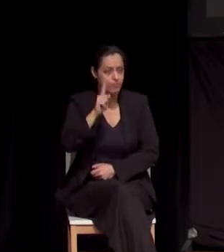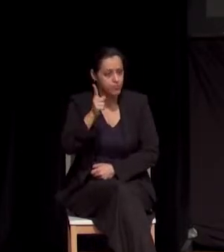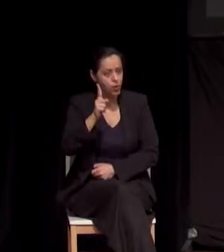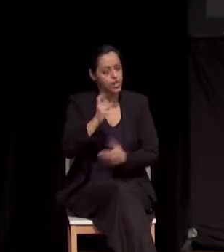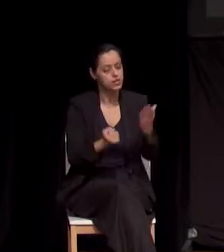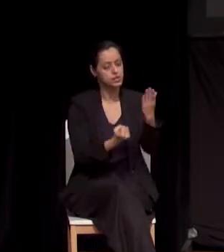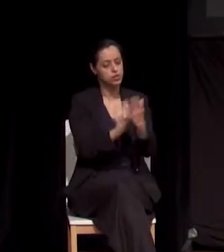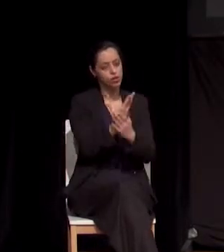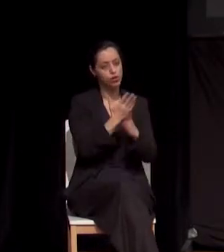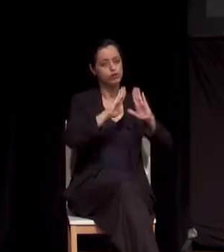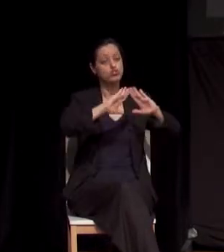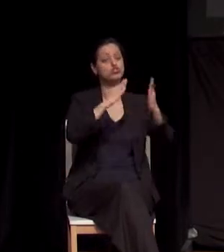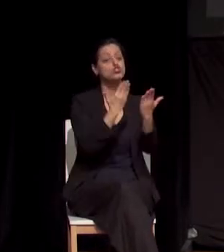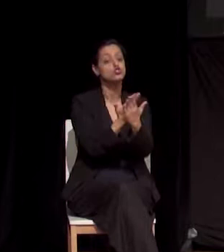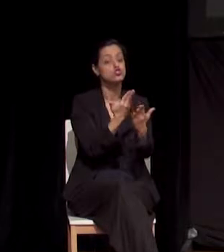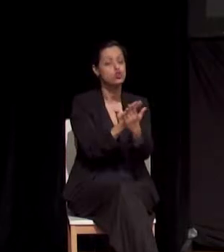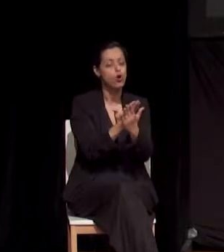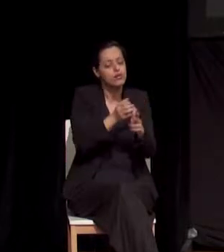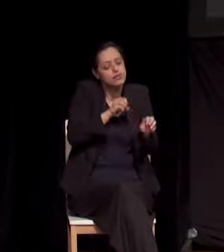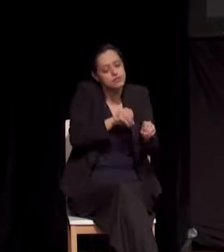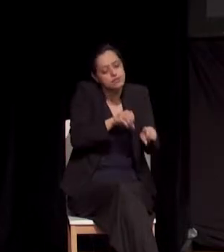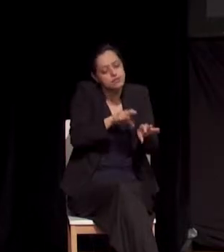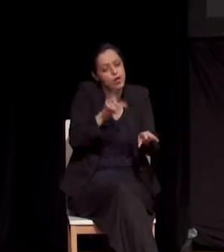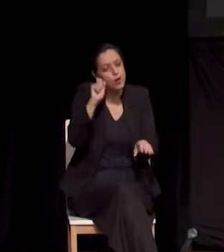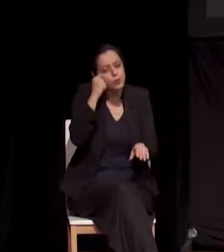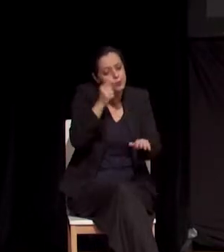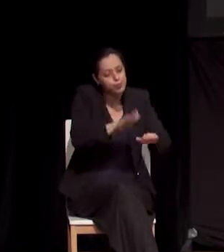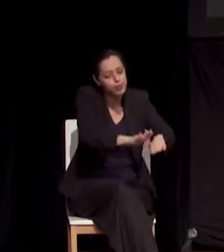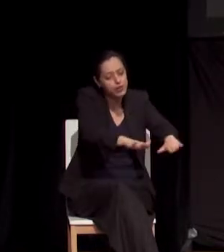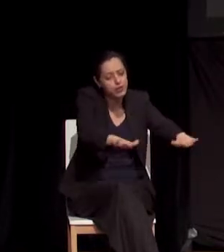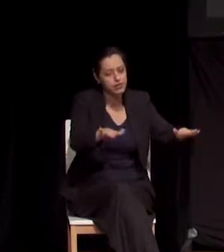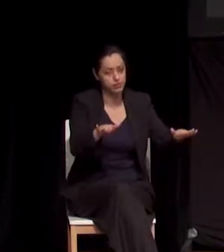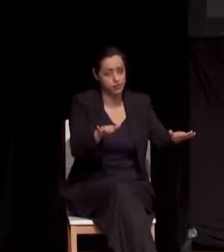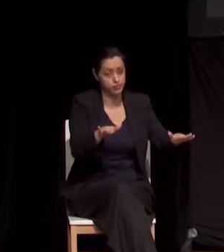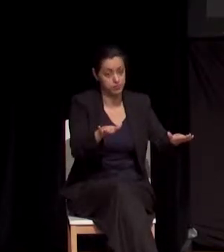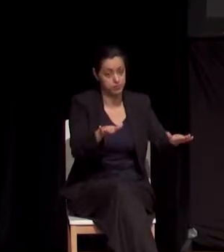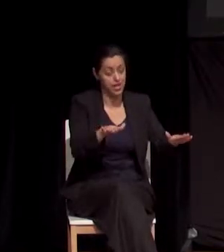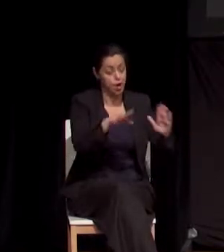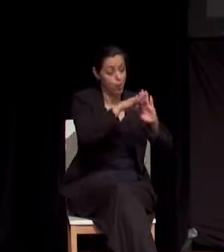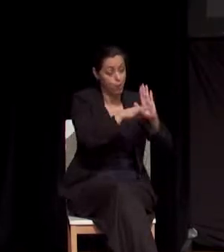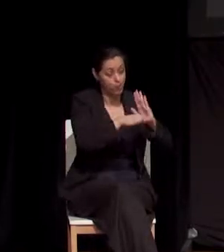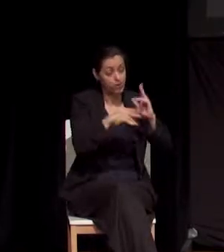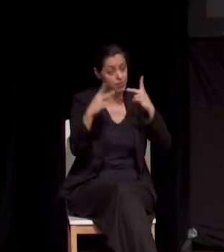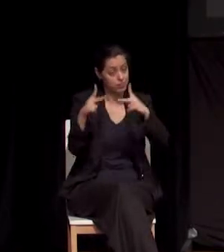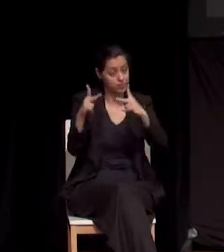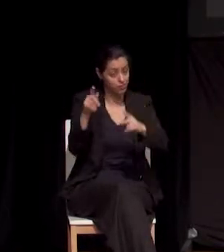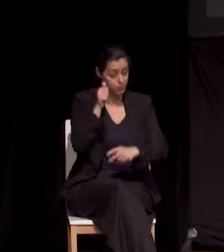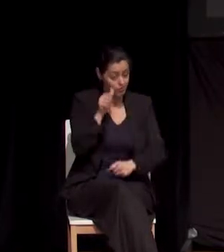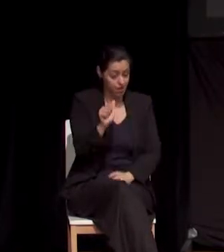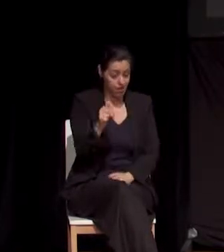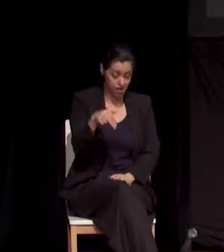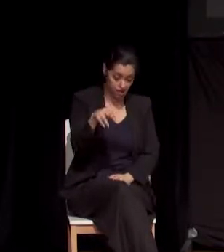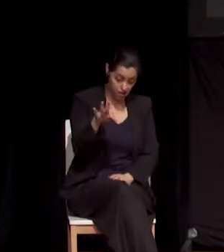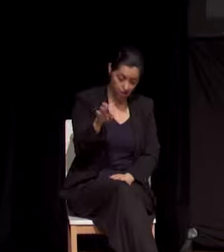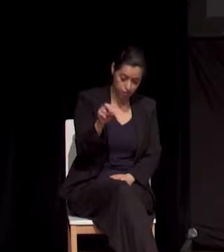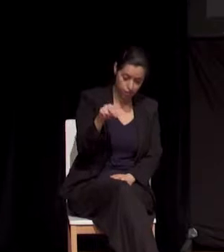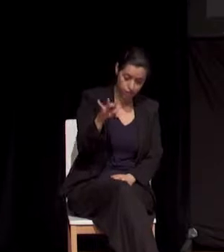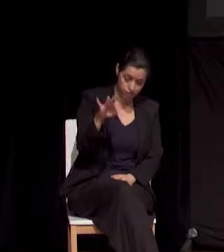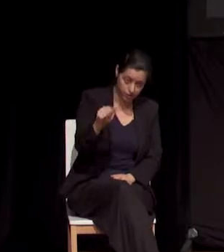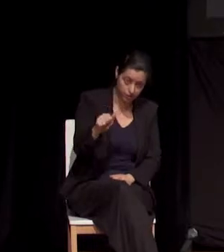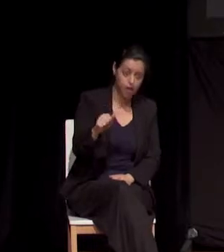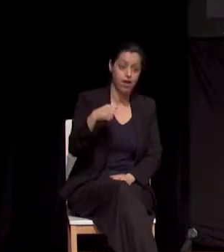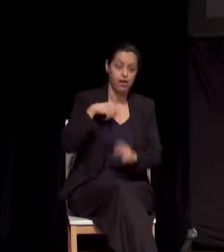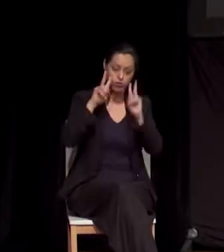pretos dentro das favelas. Desse programa Antonieta de Barros que eu descobri minha negritude, agora estou cursando Direito, estou